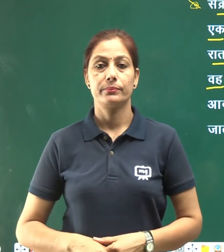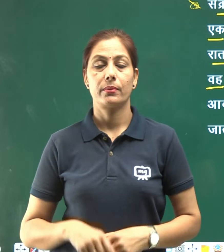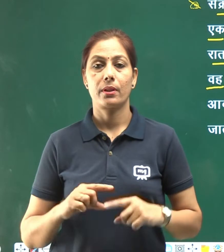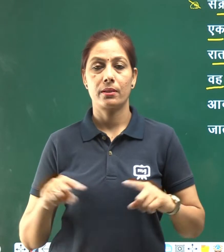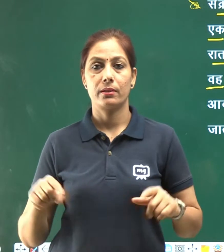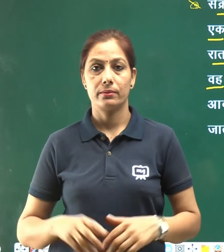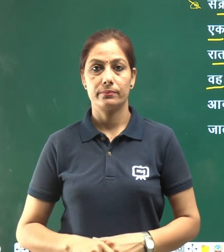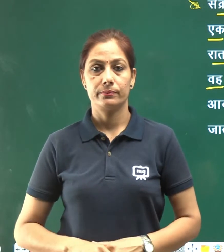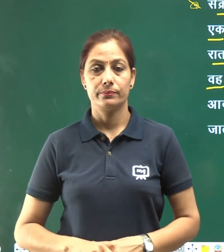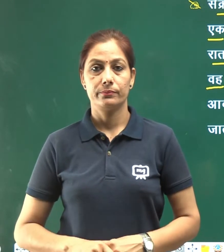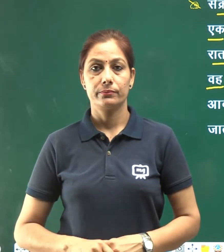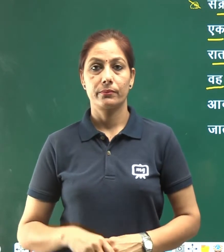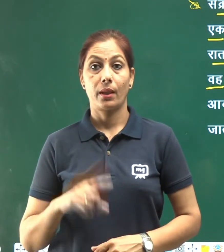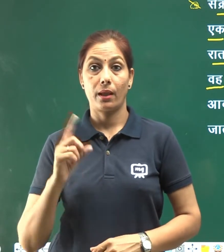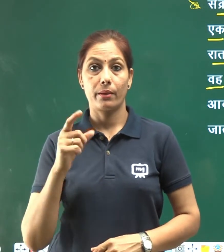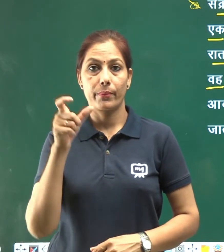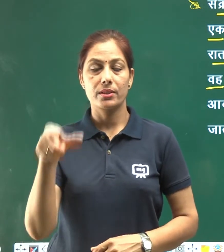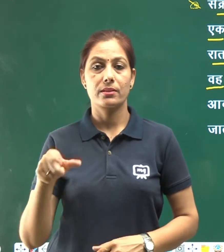तथा एक आदमी